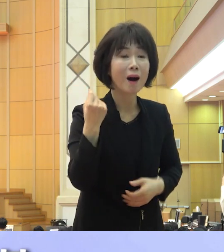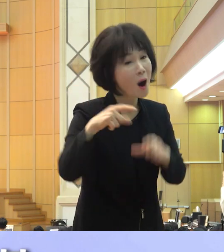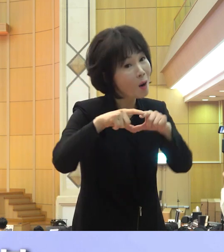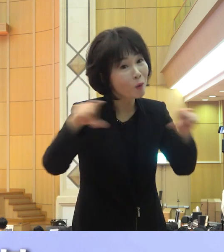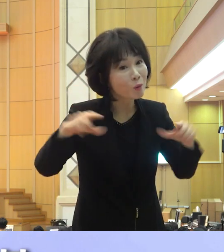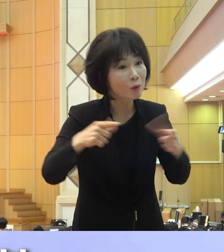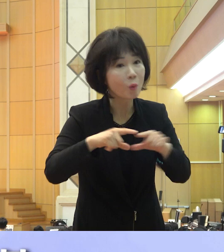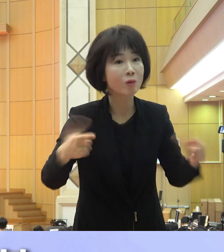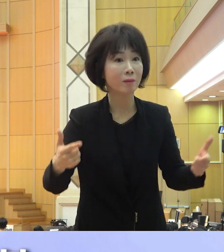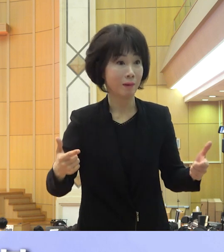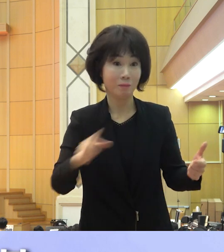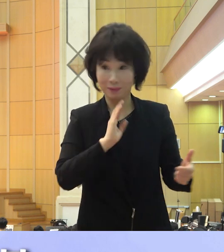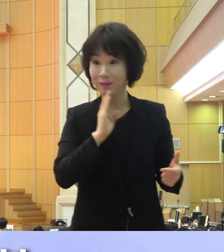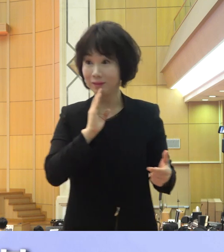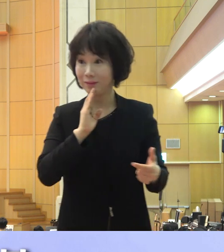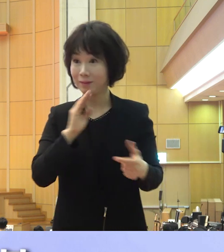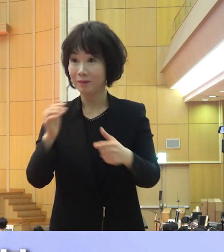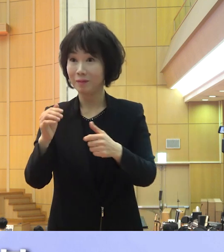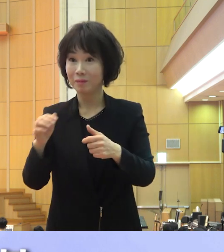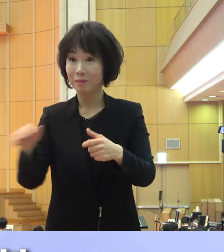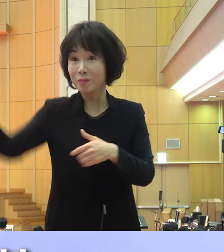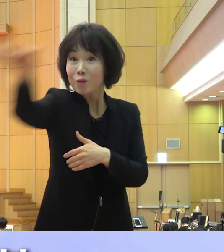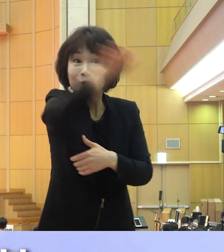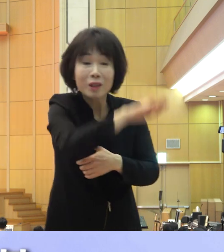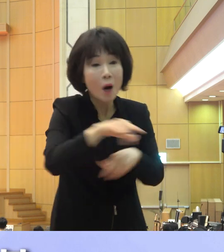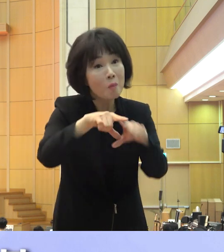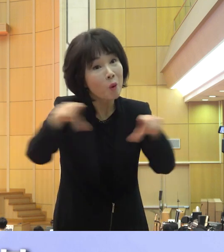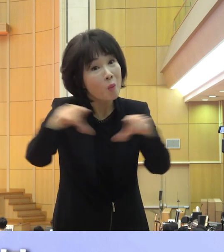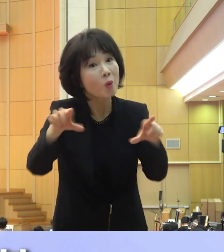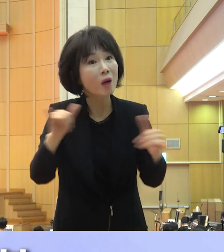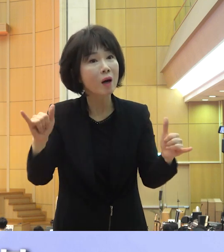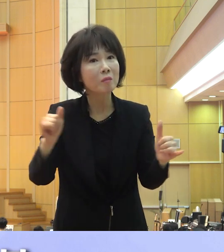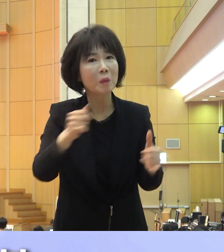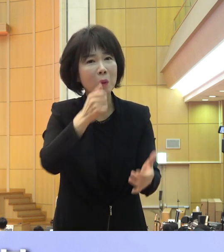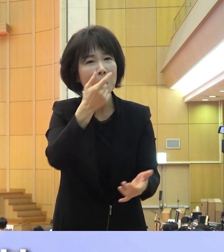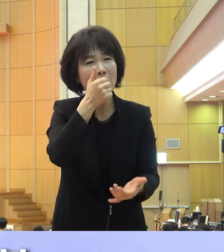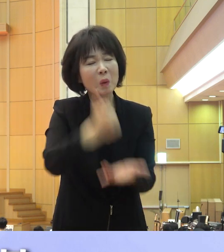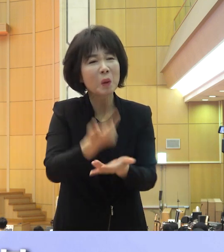일반 사람들은 조금 죄를 지어서